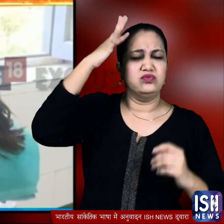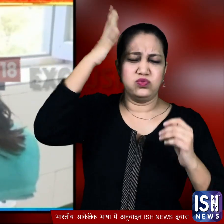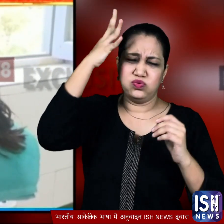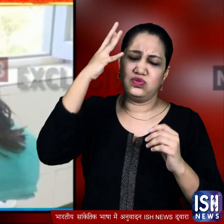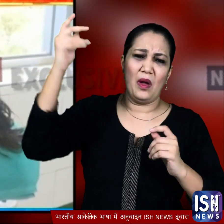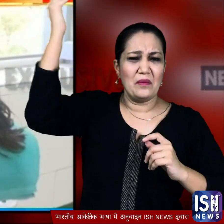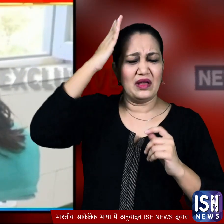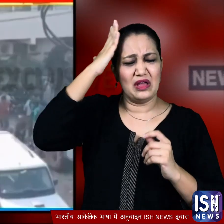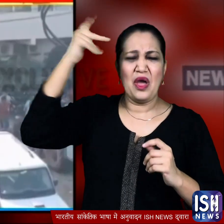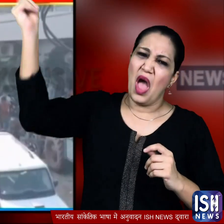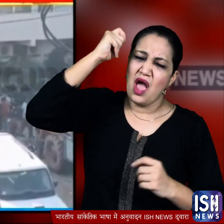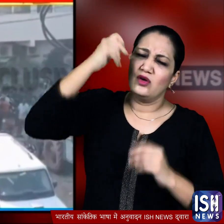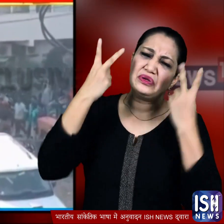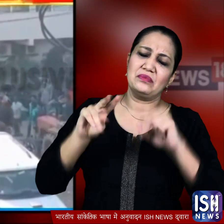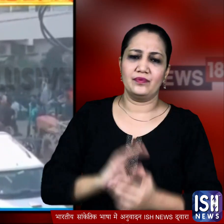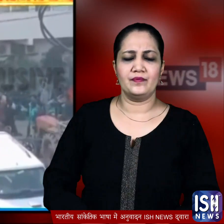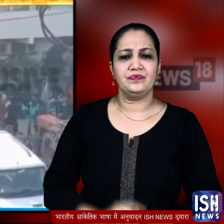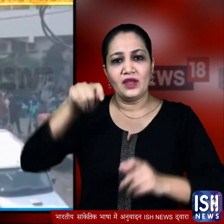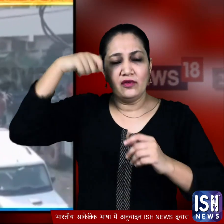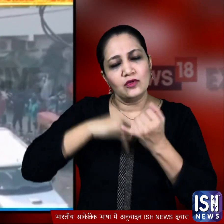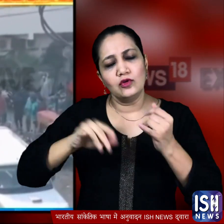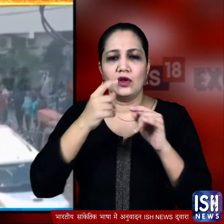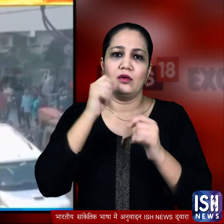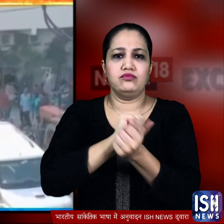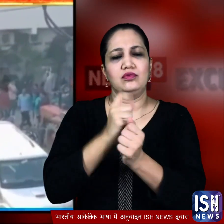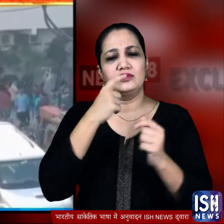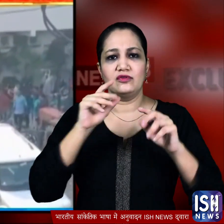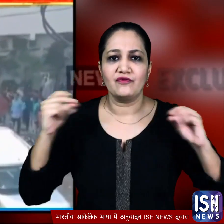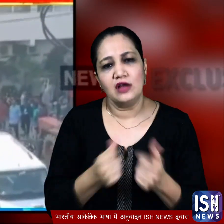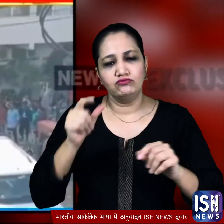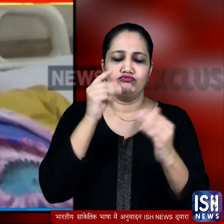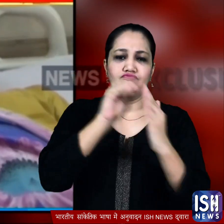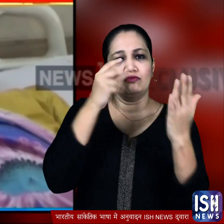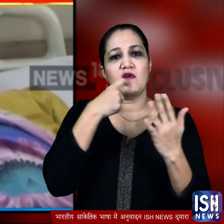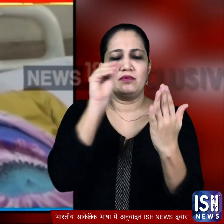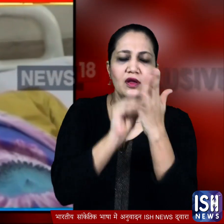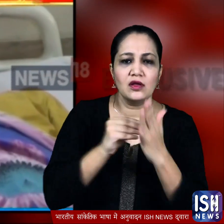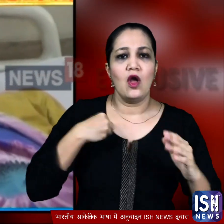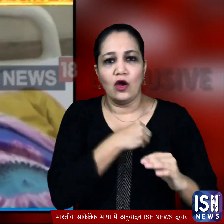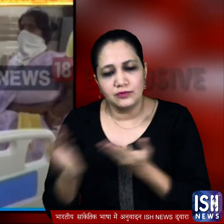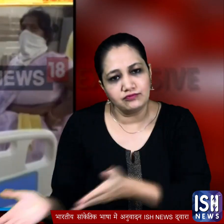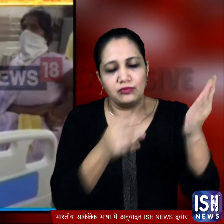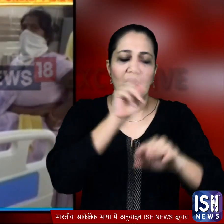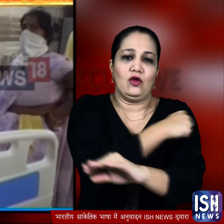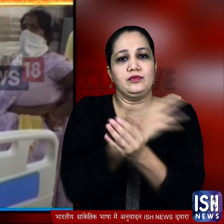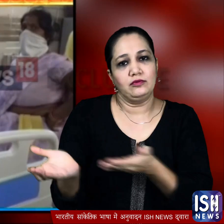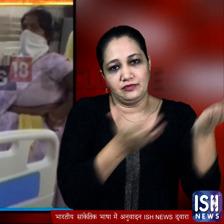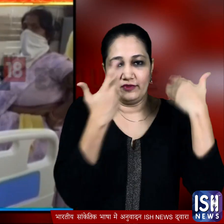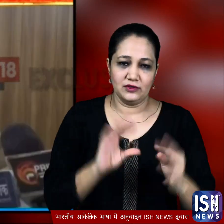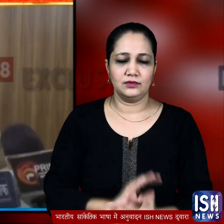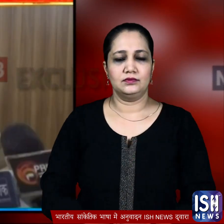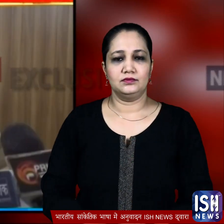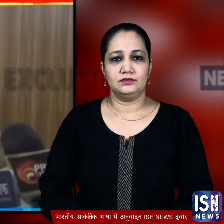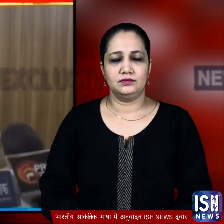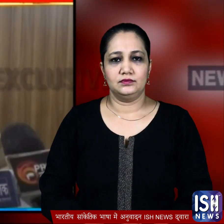में, सर बहुत मारा हमें। वीडियो सामने आने के बाद पुलिस ने तुरंत इस मामले में एक्शन लिया, साथ ही घायलों को इलाज के लिए अस्पताल में भर्ती